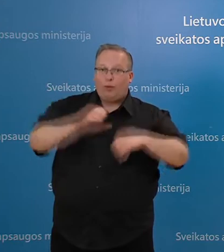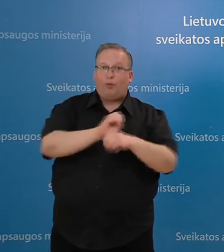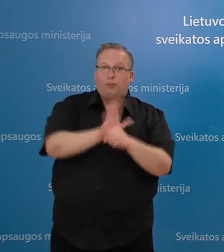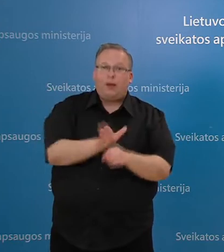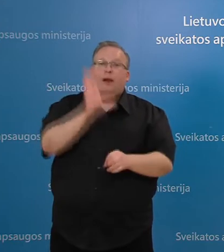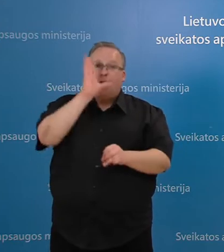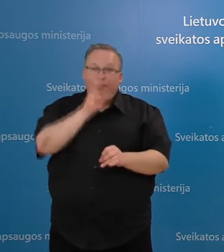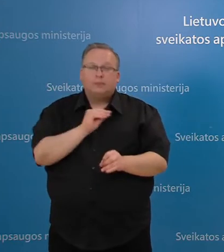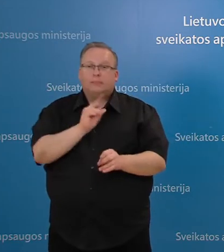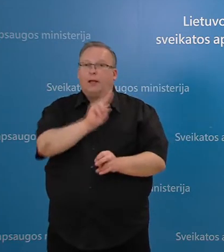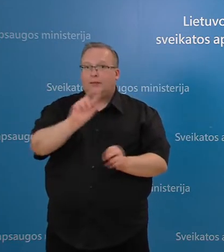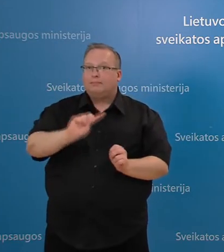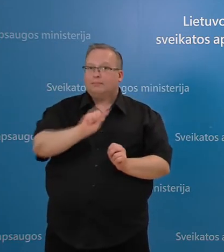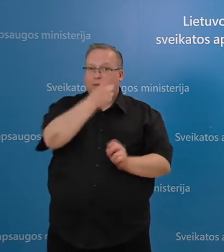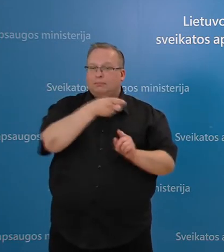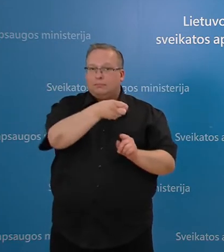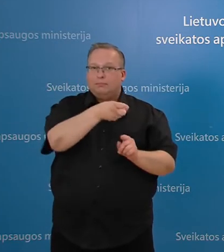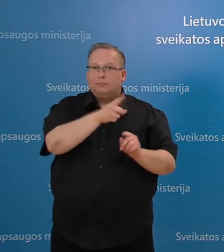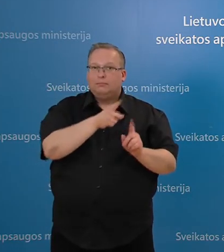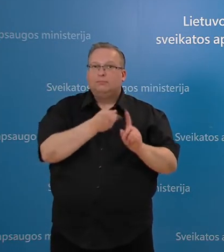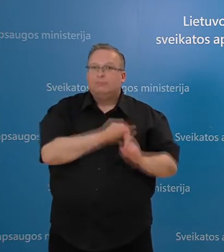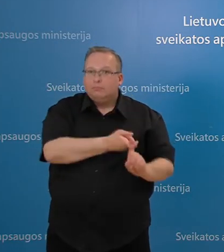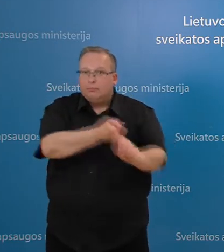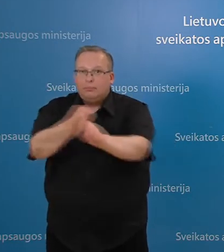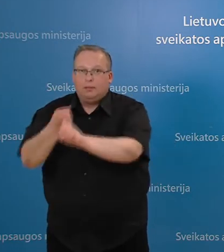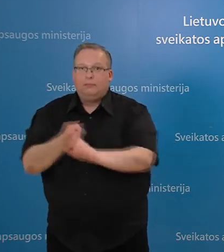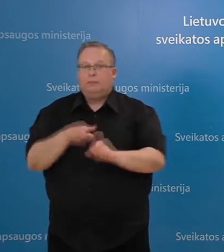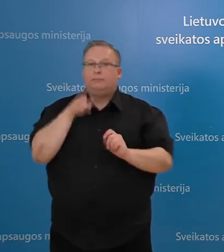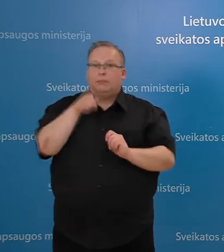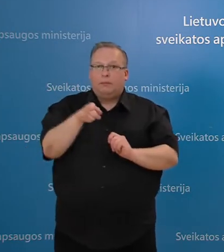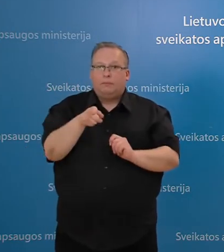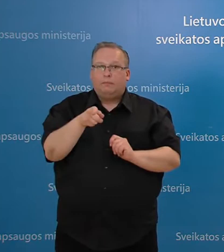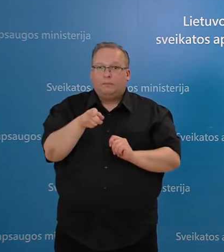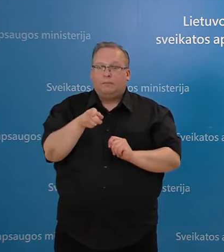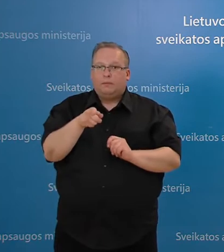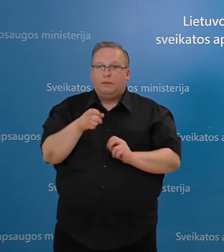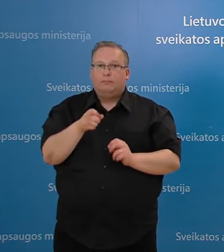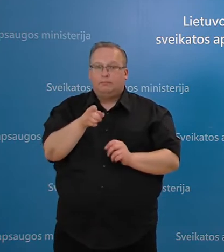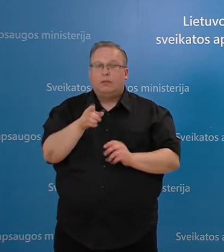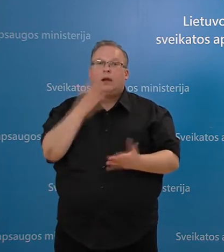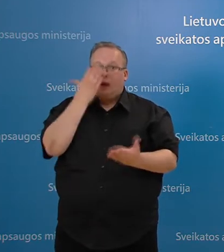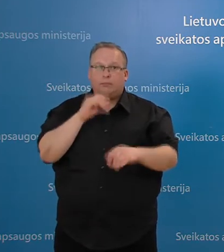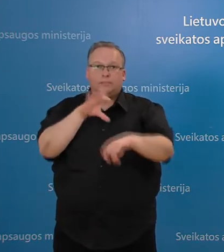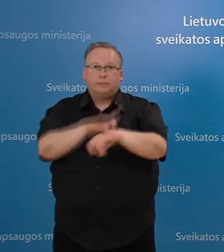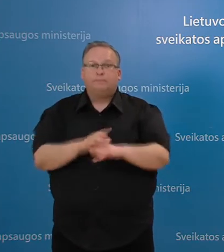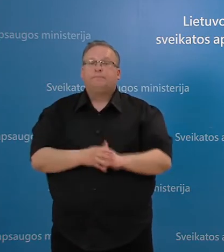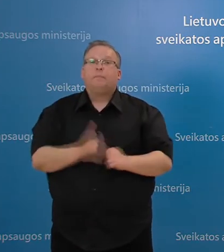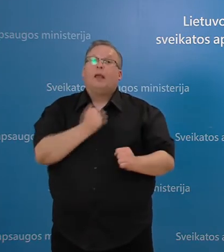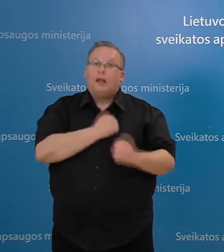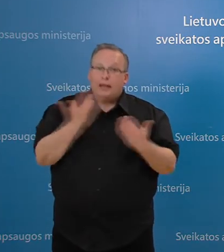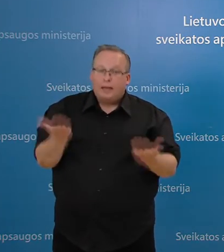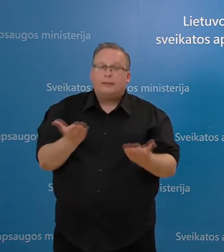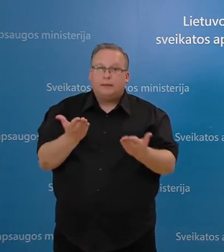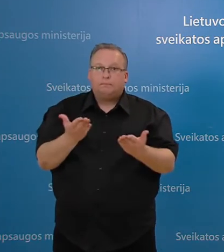pavyko atsekti tą pirmąjį asmenį, nuo kurio palengvėtų jums epidemiologinis vertinimas? Deja, nepavyko.